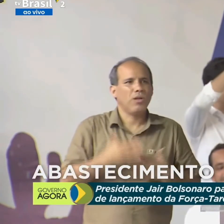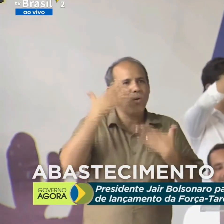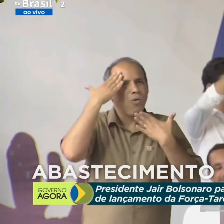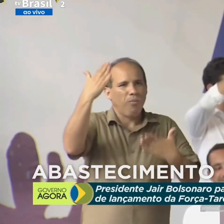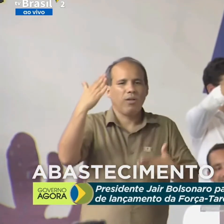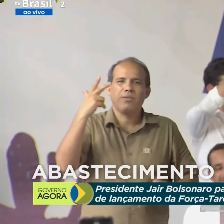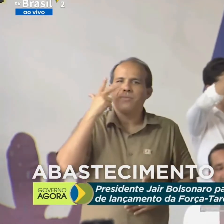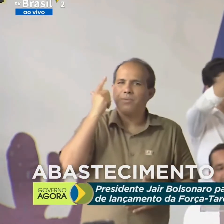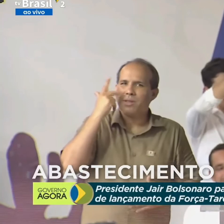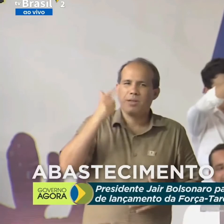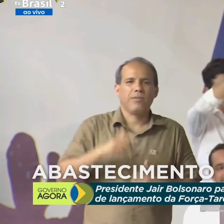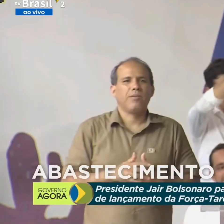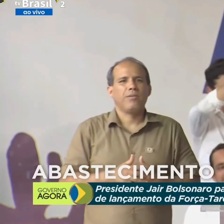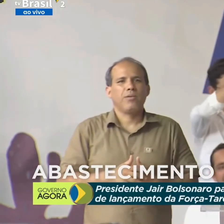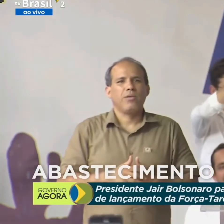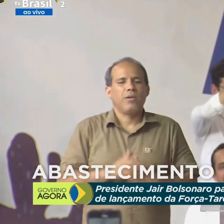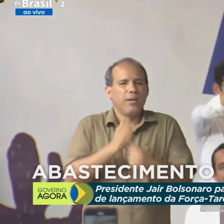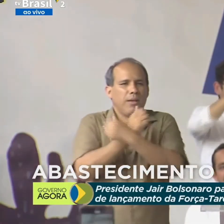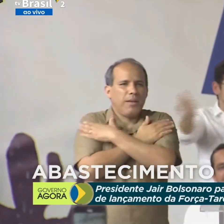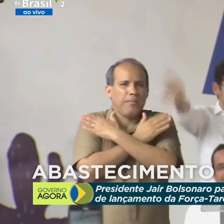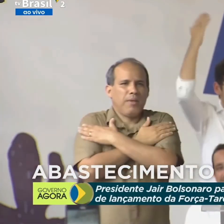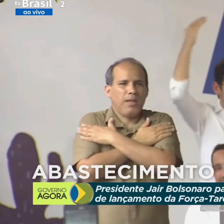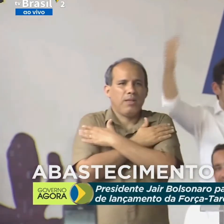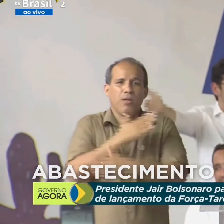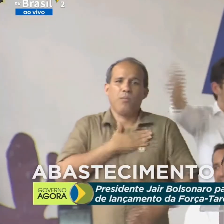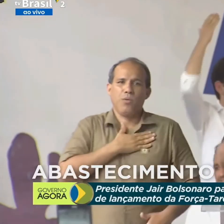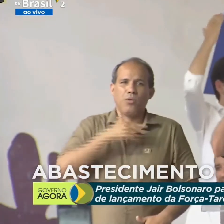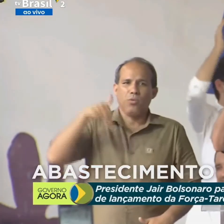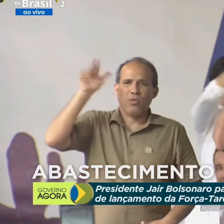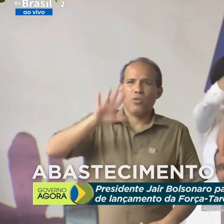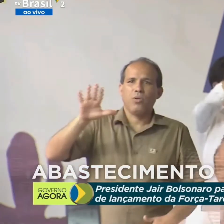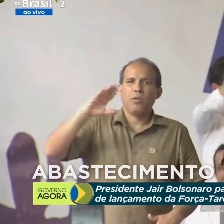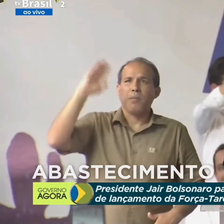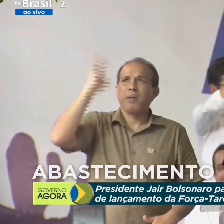Obrigado, Ceará! Um abraço meu, Nordeste!